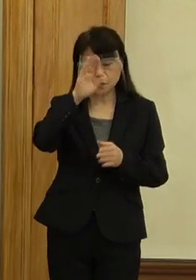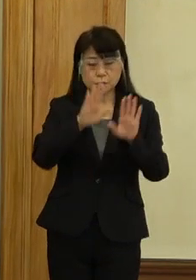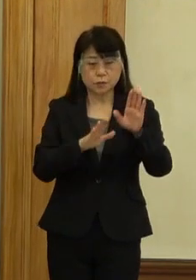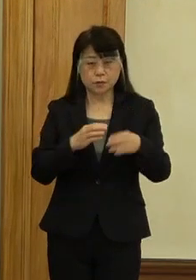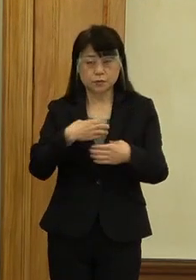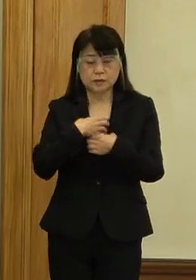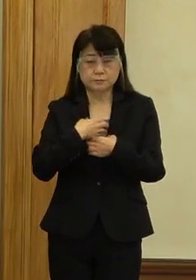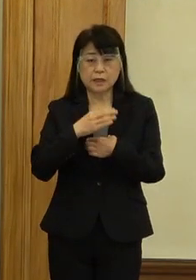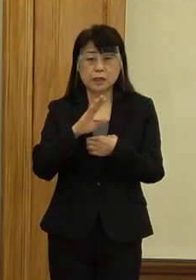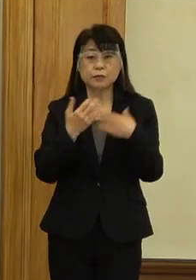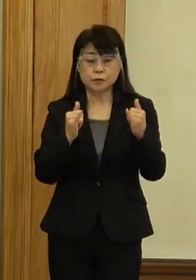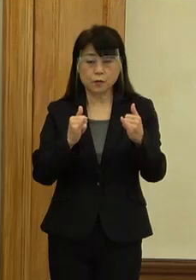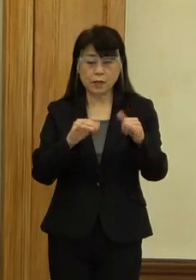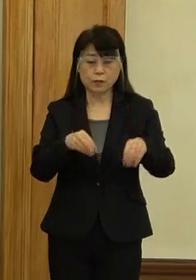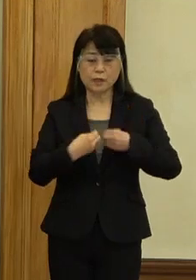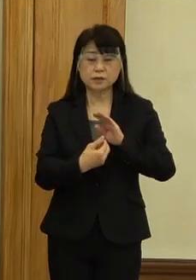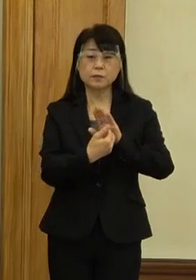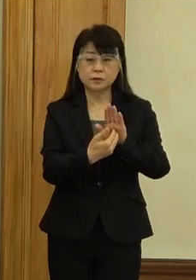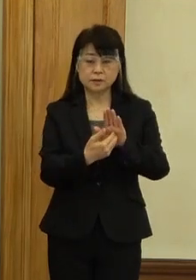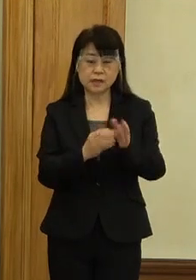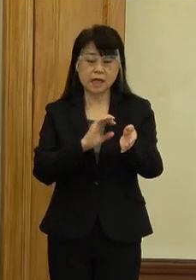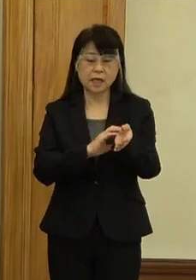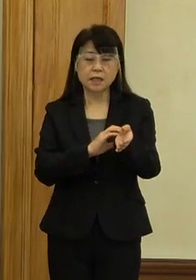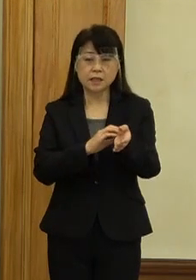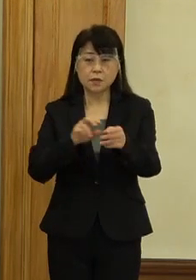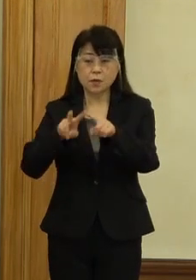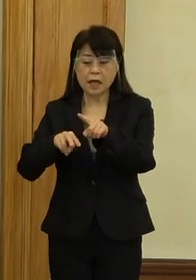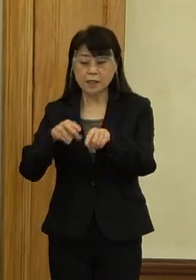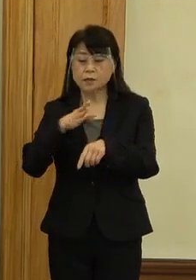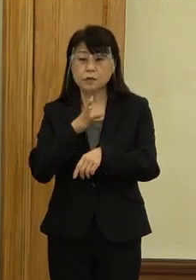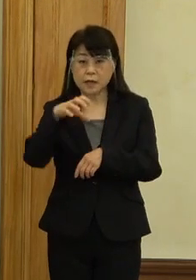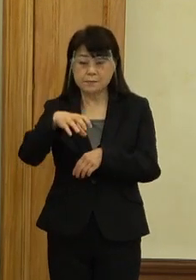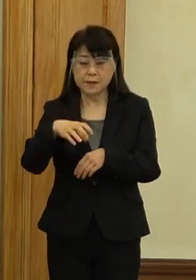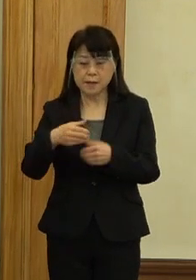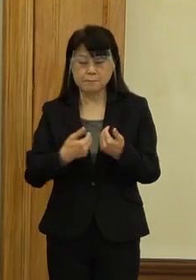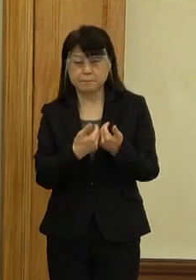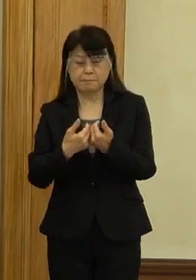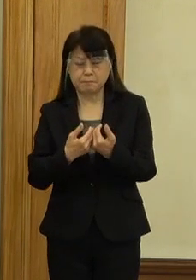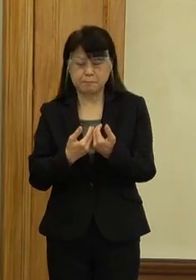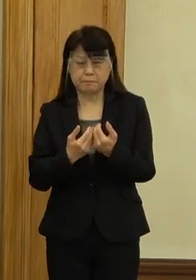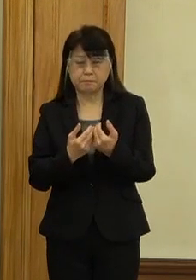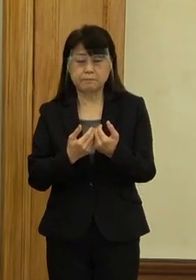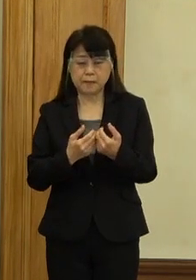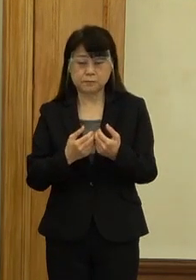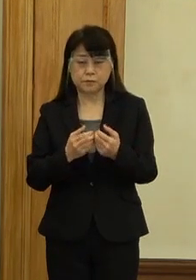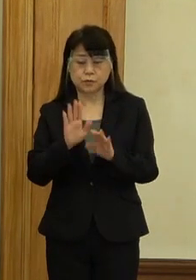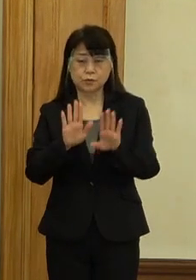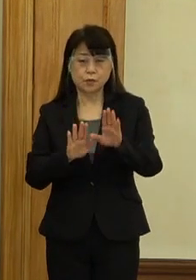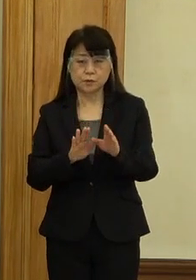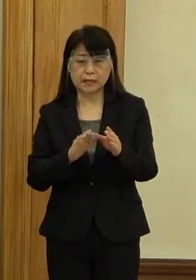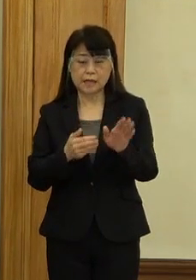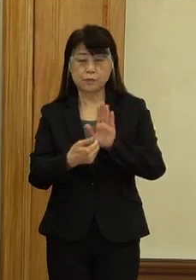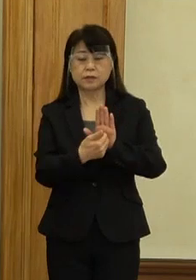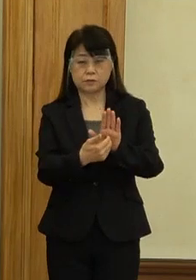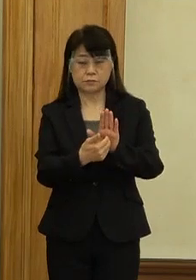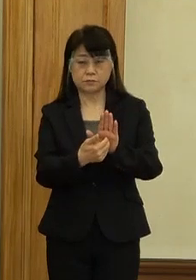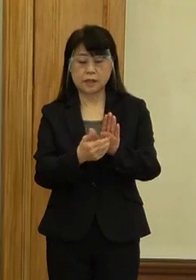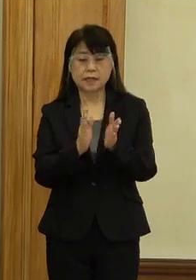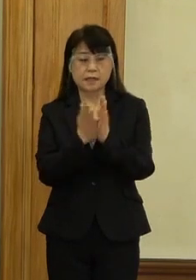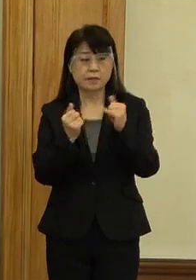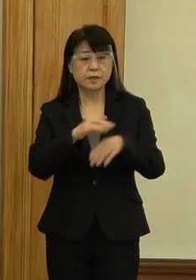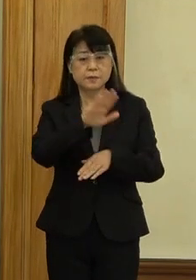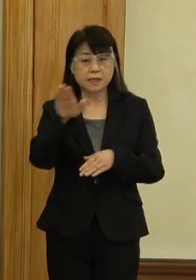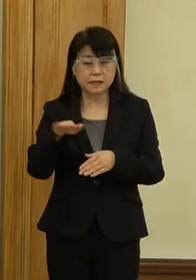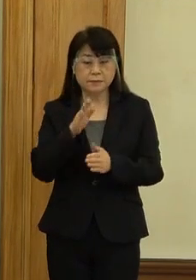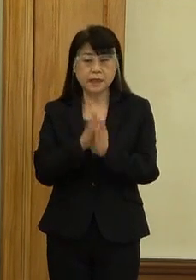防止し、医療介護の現場が逼迫する状況を回避することです。このため県民の皆様方に今一度感染対策